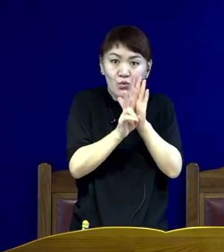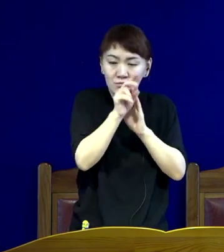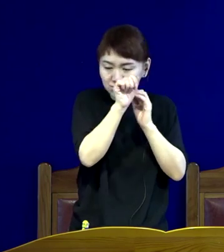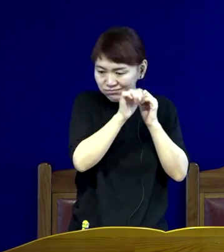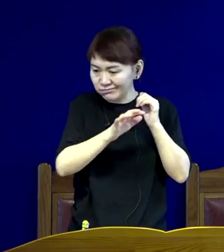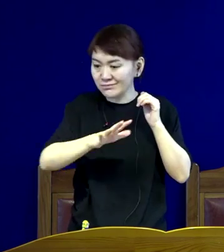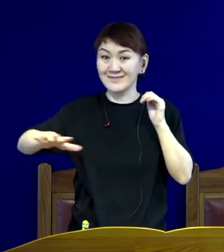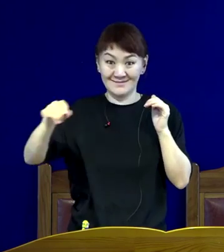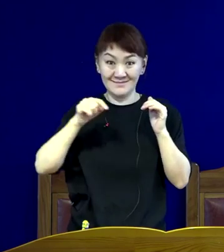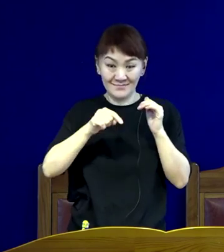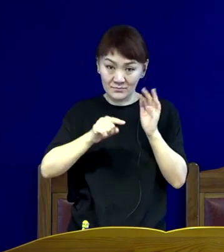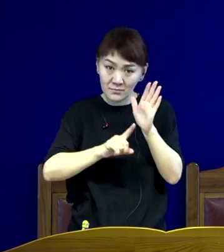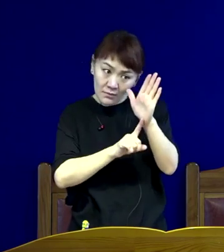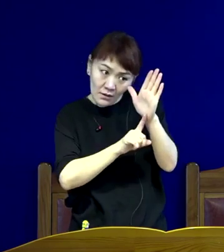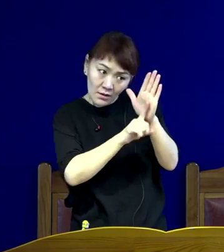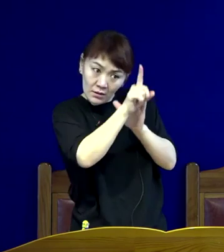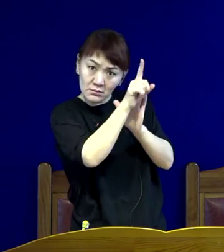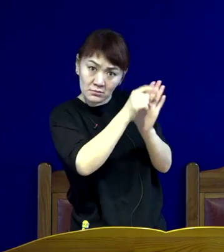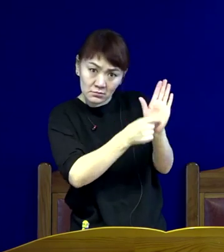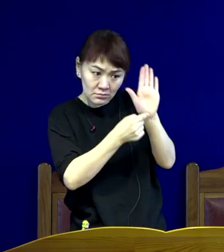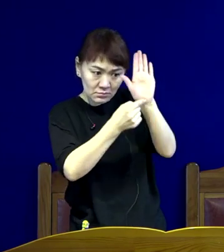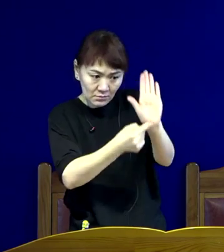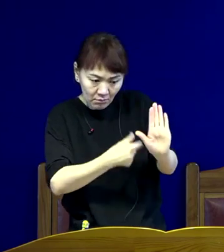эхлэлийг нь тулсан эхлэж байна гэдэг нь чухал.